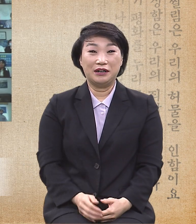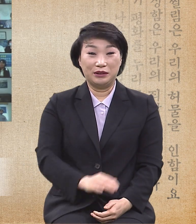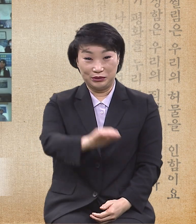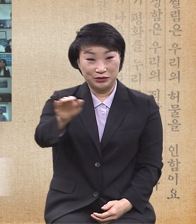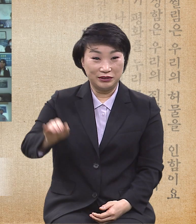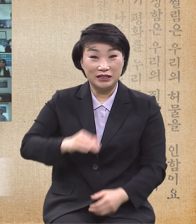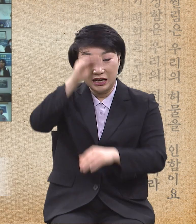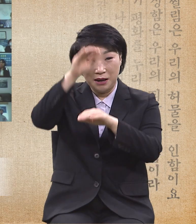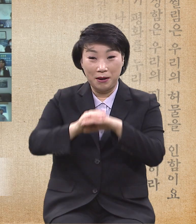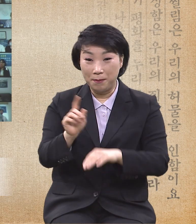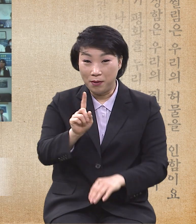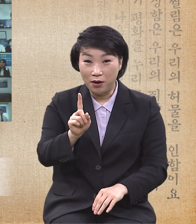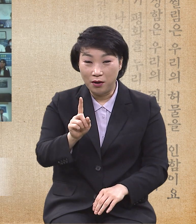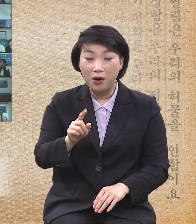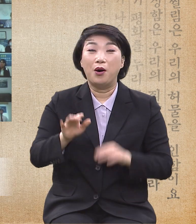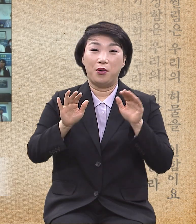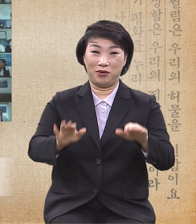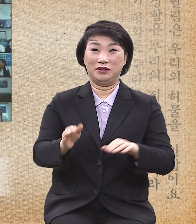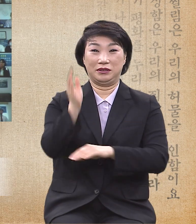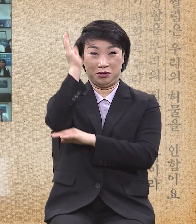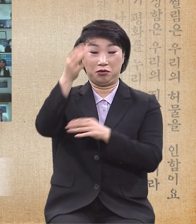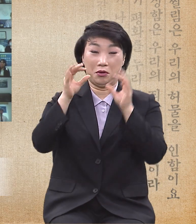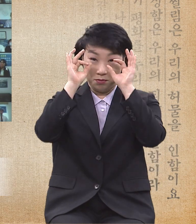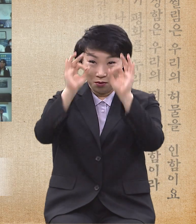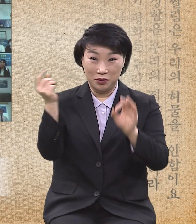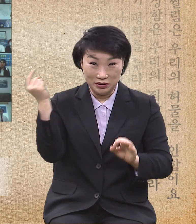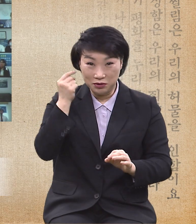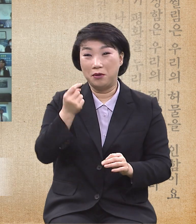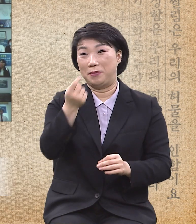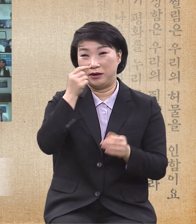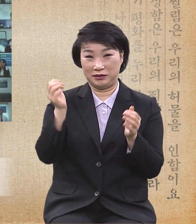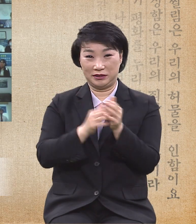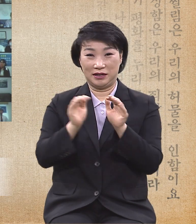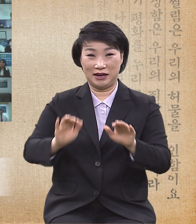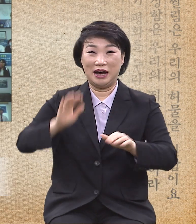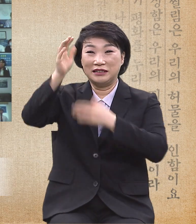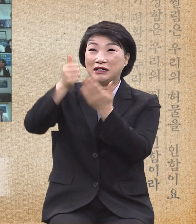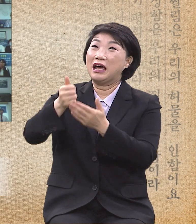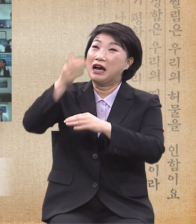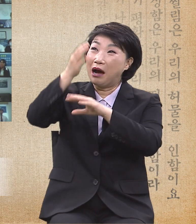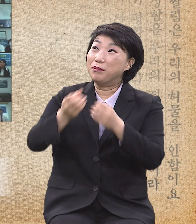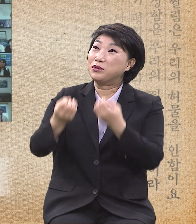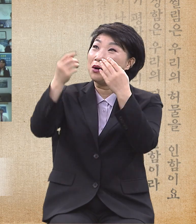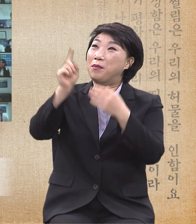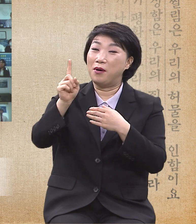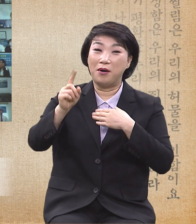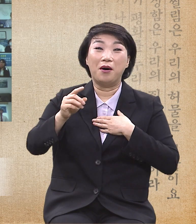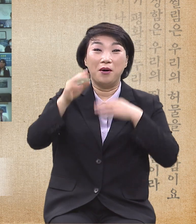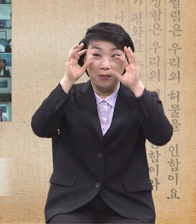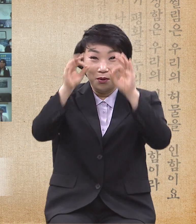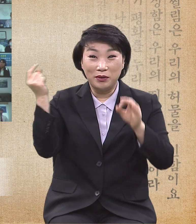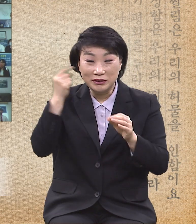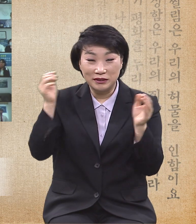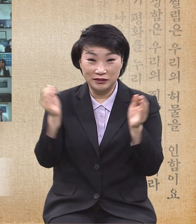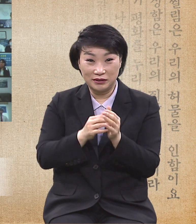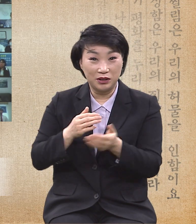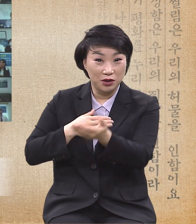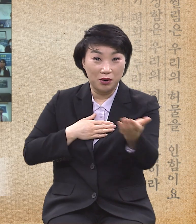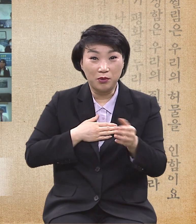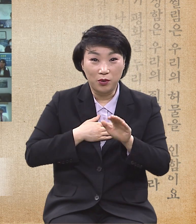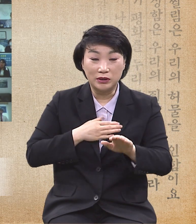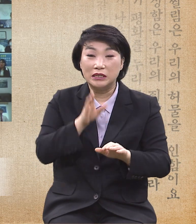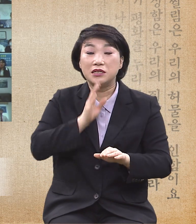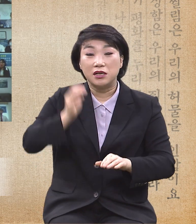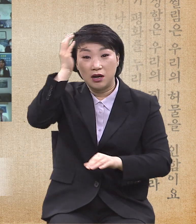우리 예배가 무엇인가를 배웠습니다. 우리는 하나님께 감사절이 무엇인가를 들으셨습니다.